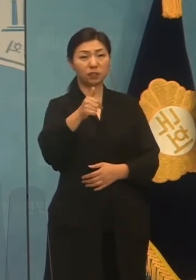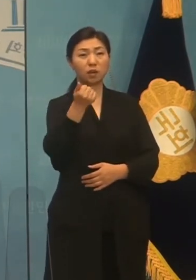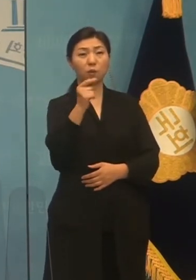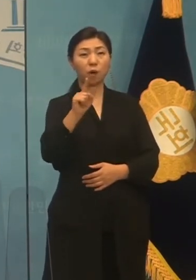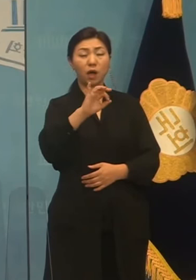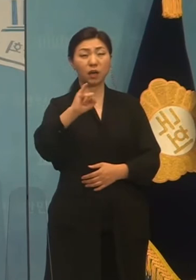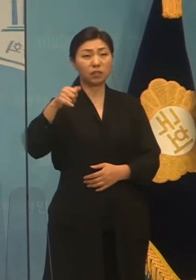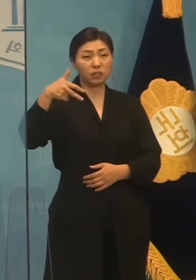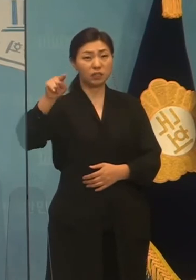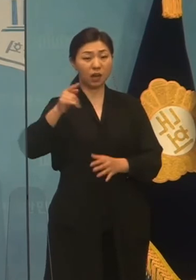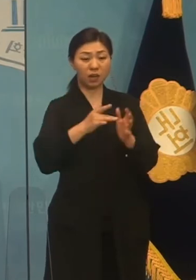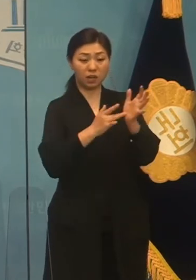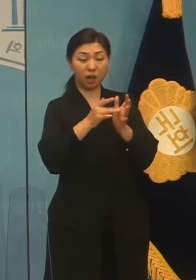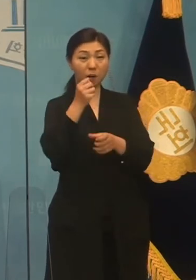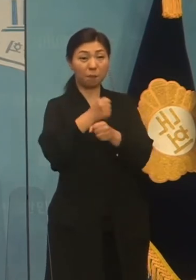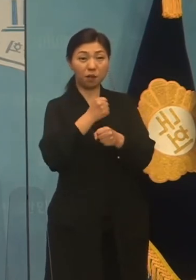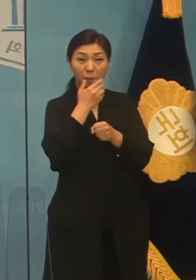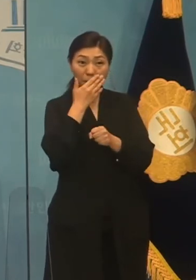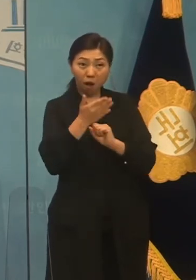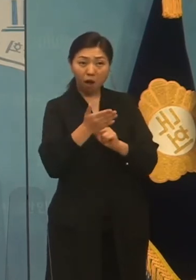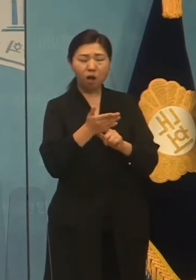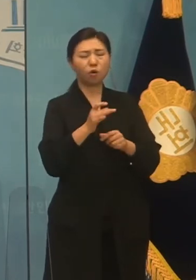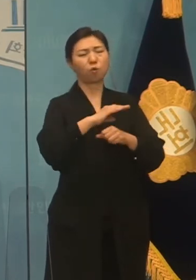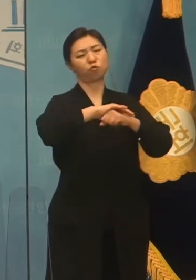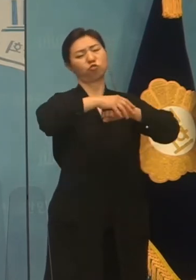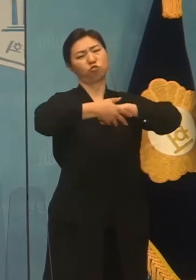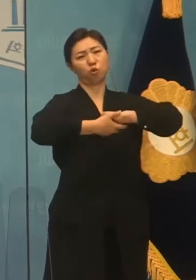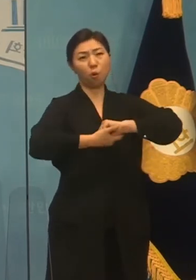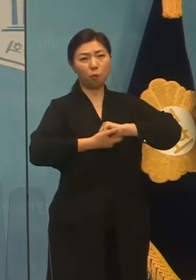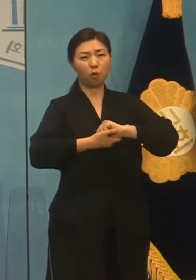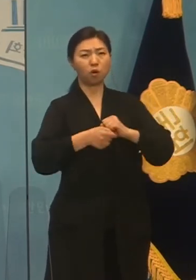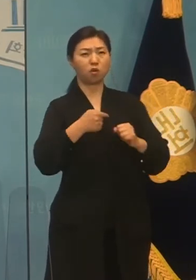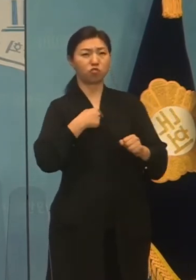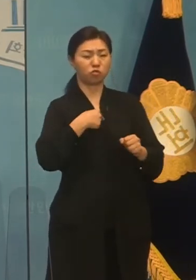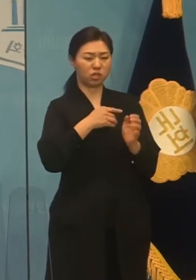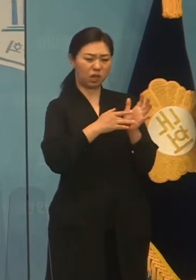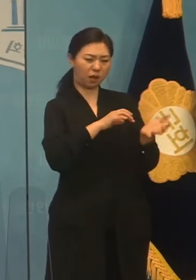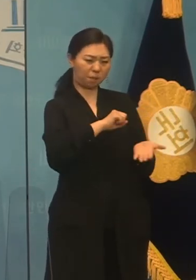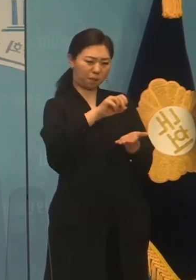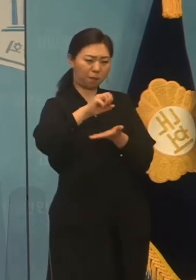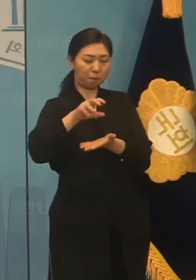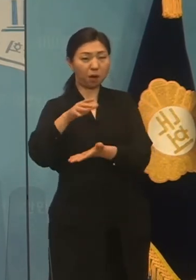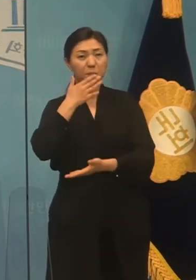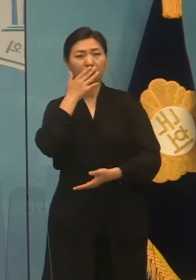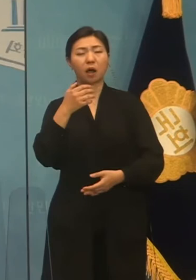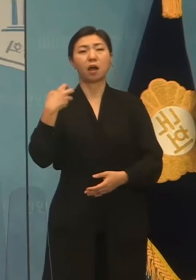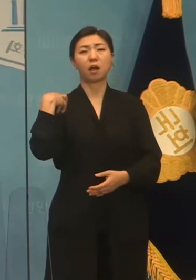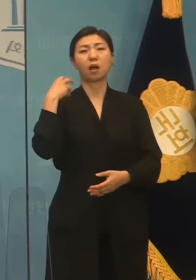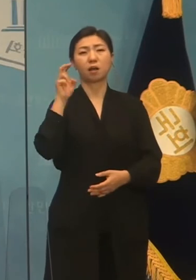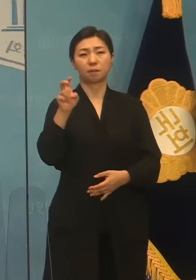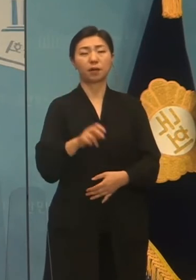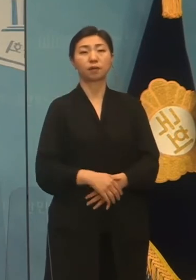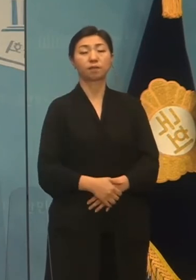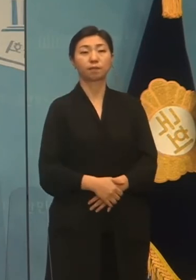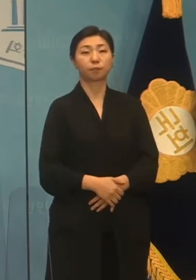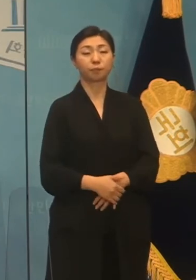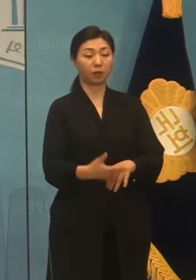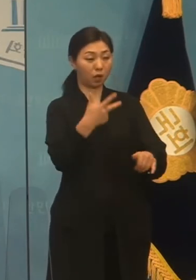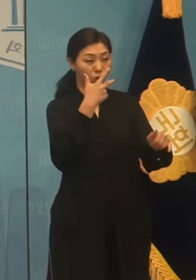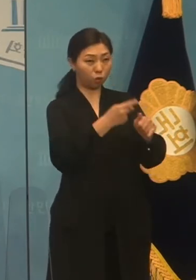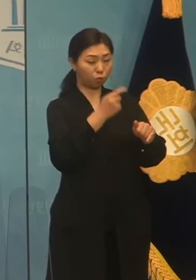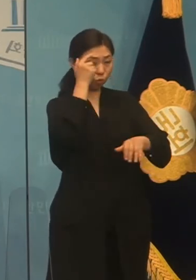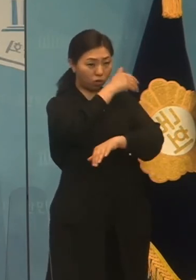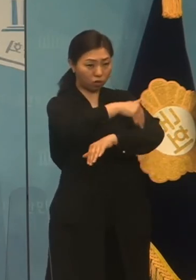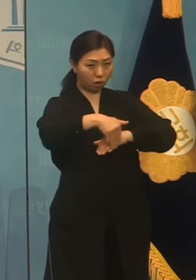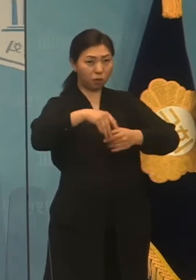우리나라는 글로벌 백신 허브로 급부상하게 될 것입니다. 접종도 계획대로